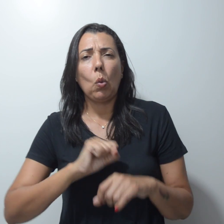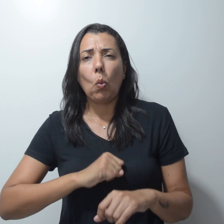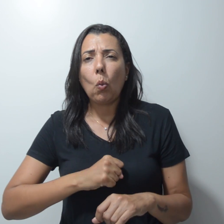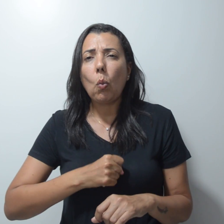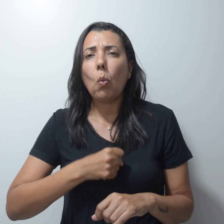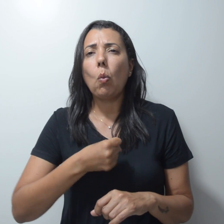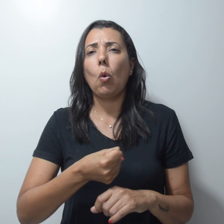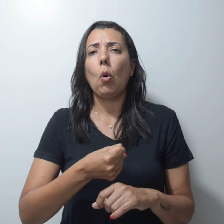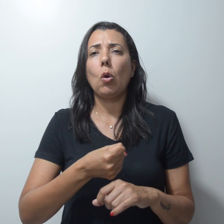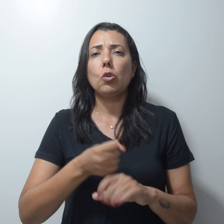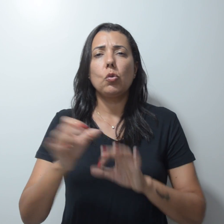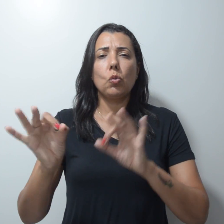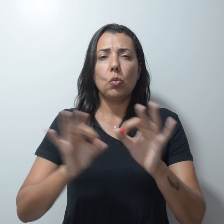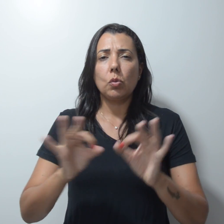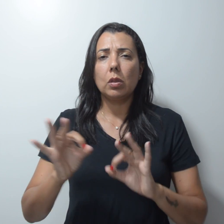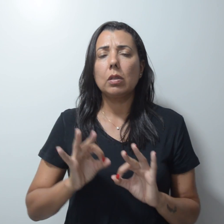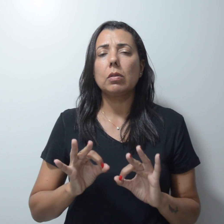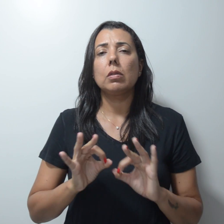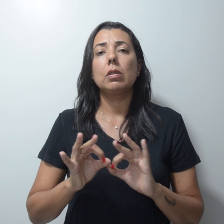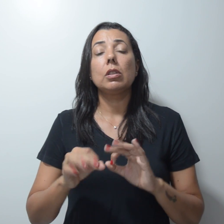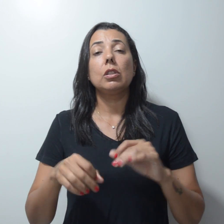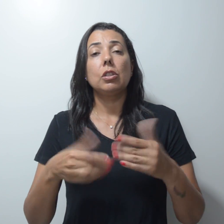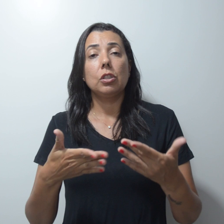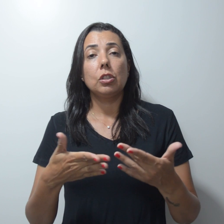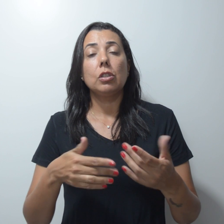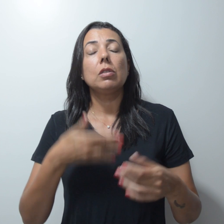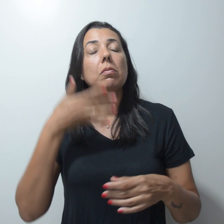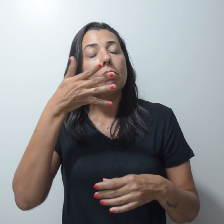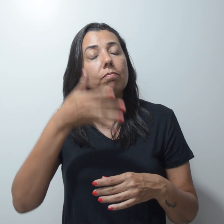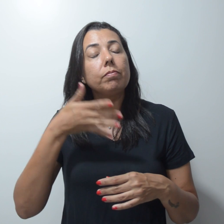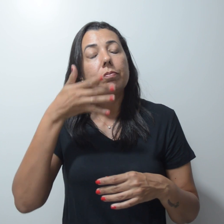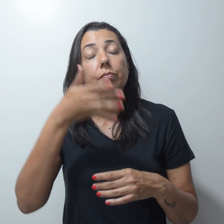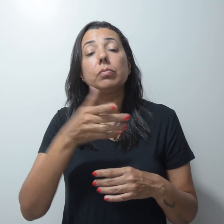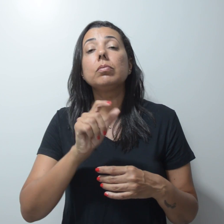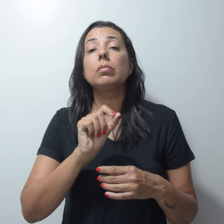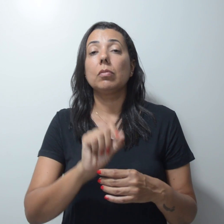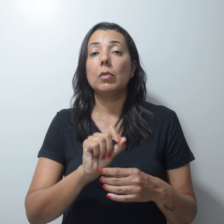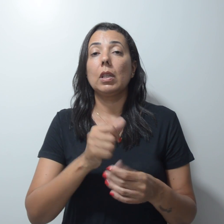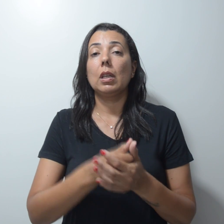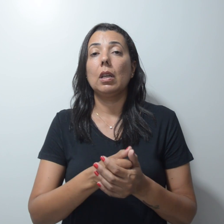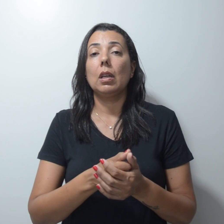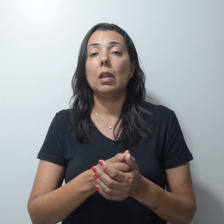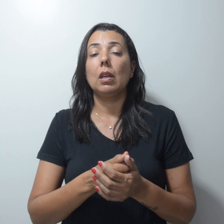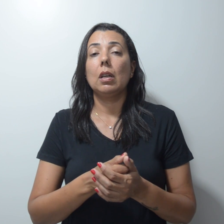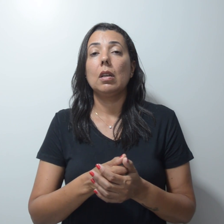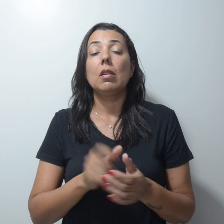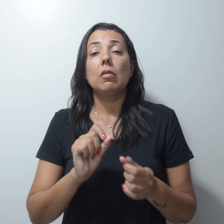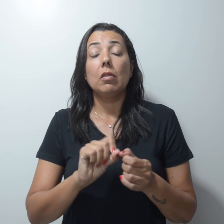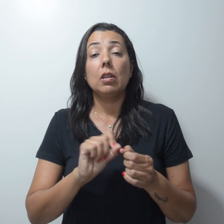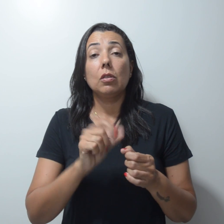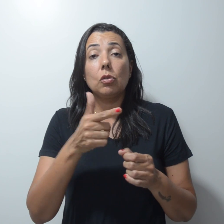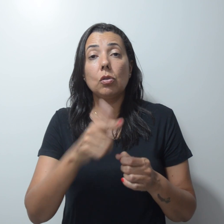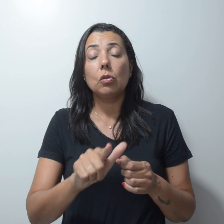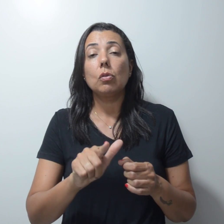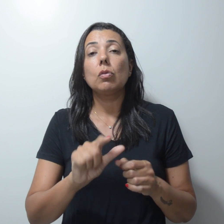como organizador de ações e discursos, sendo retroalimentados nas bolhas das